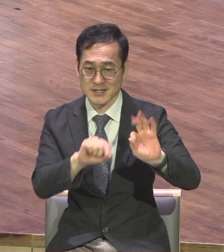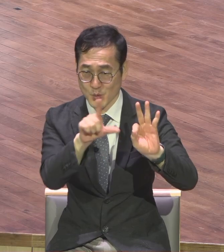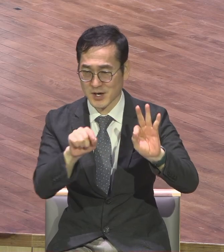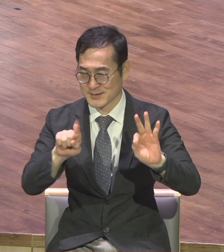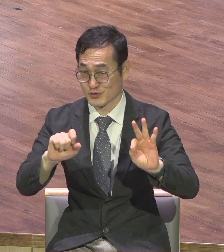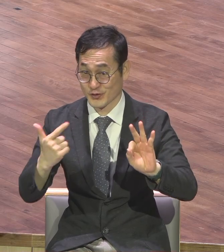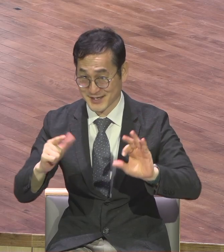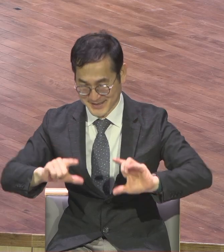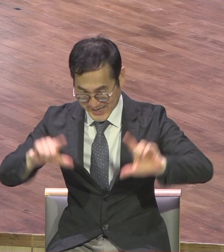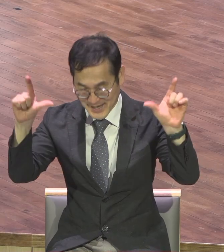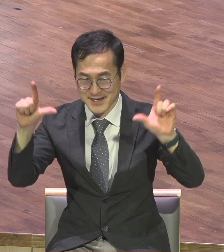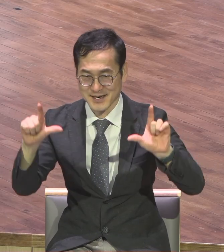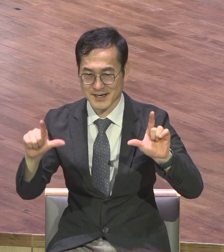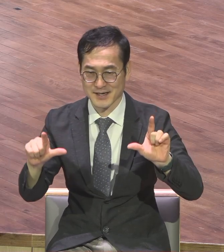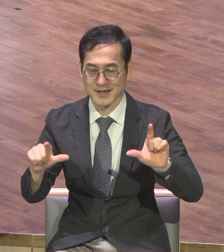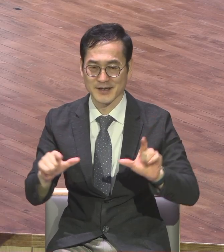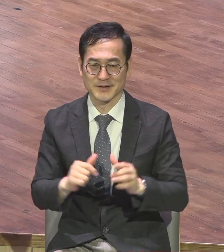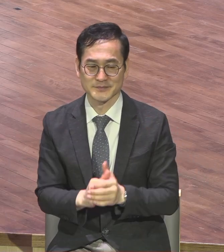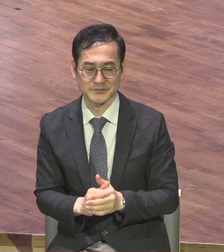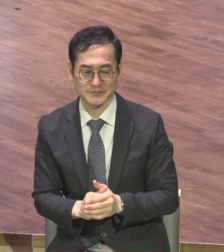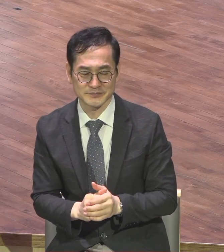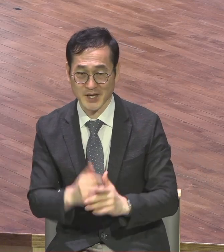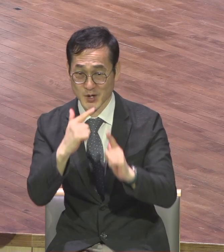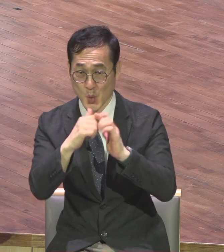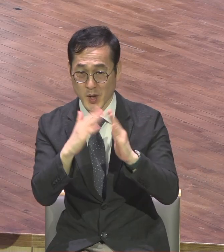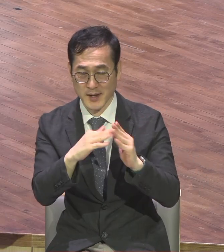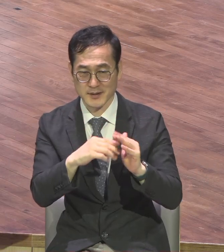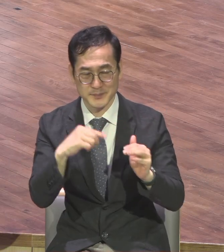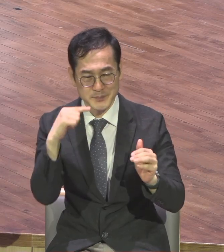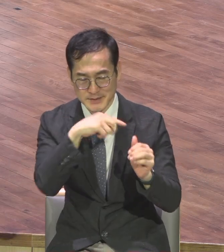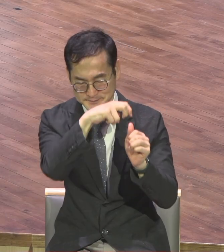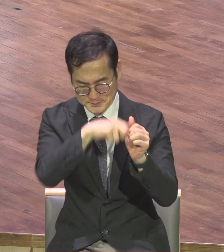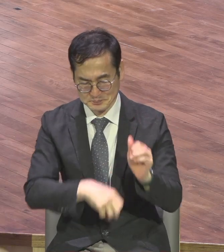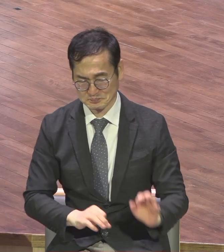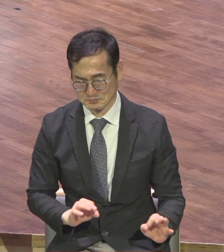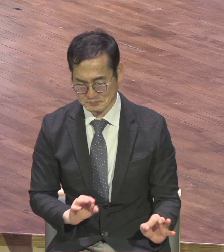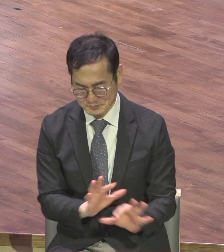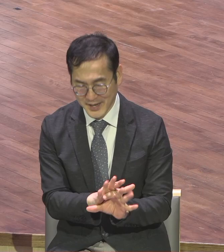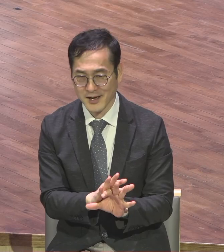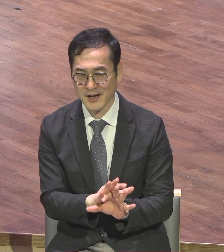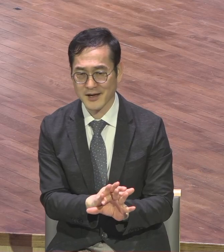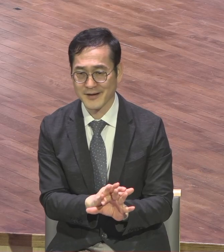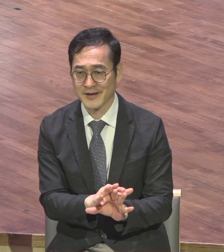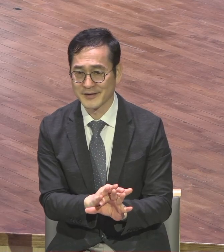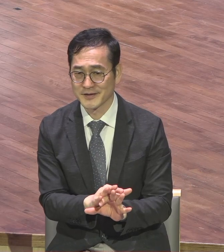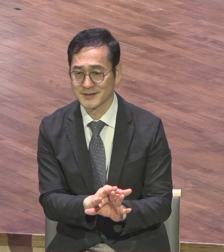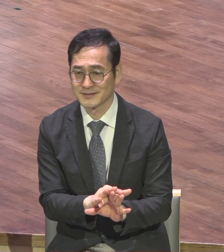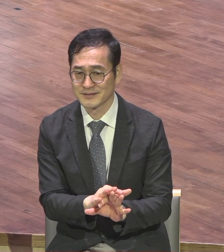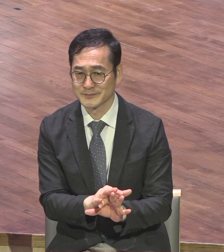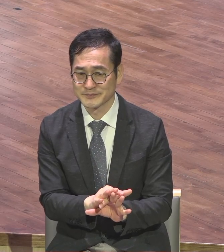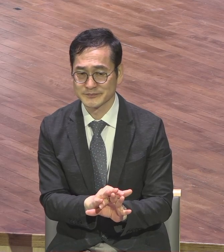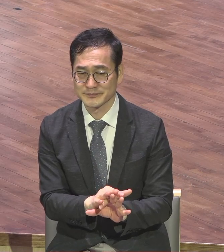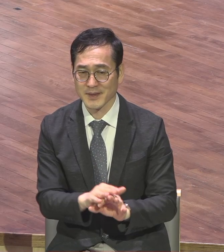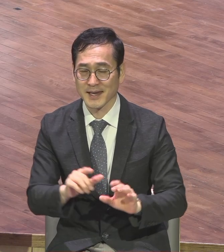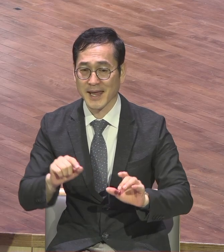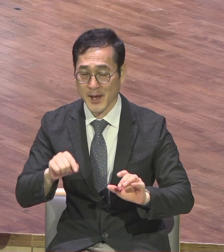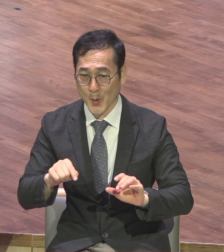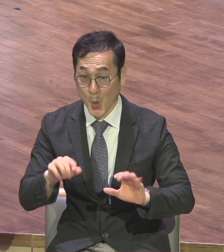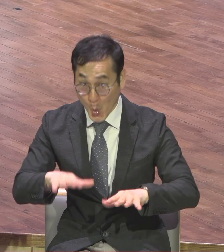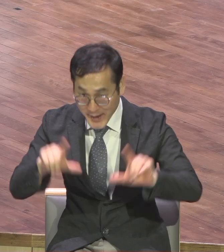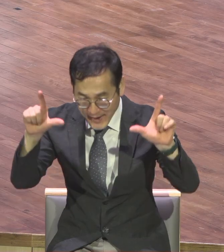예배를 확정했습니다. 본당 헌당의 원년이라는 응답을 체험하고 우리는